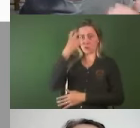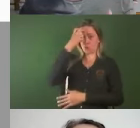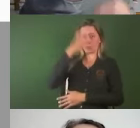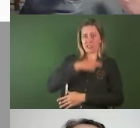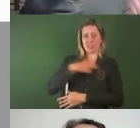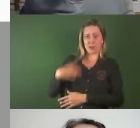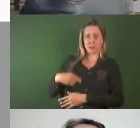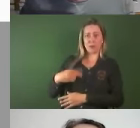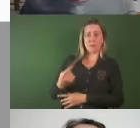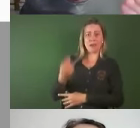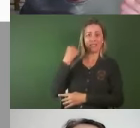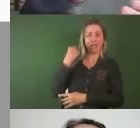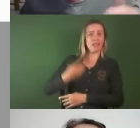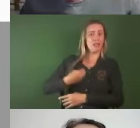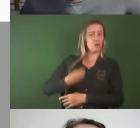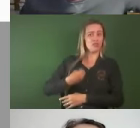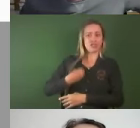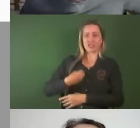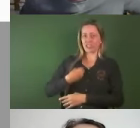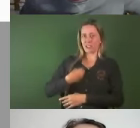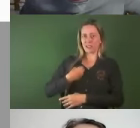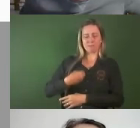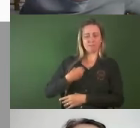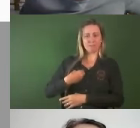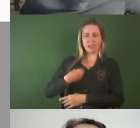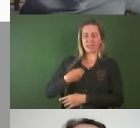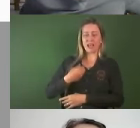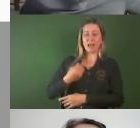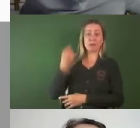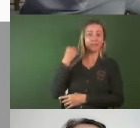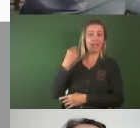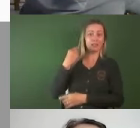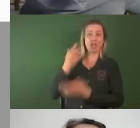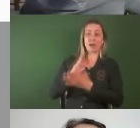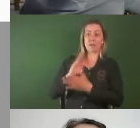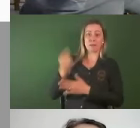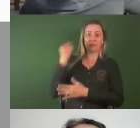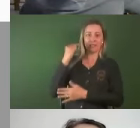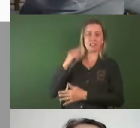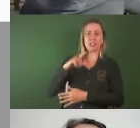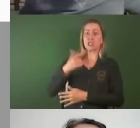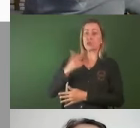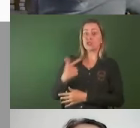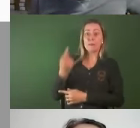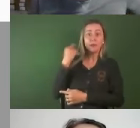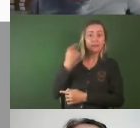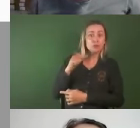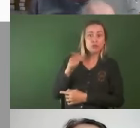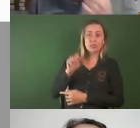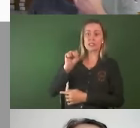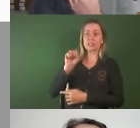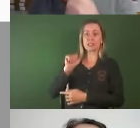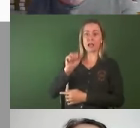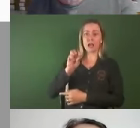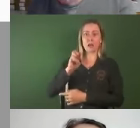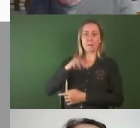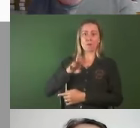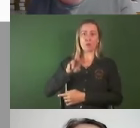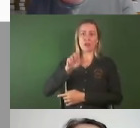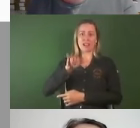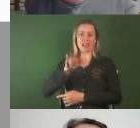naquela época já não existiam mais, por exemplo, um samurai, né? E a coisa fica de uma